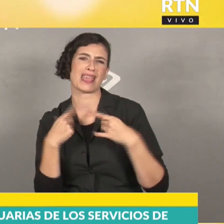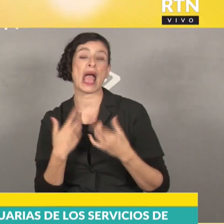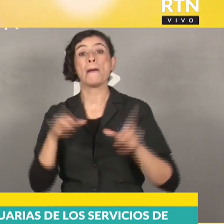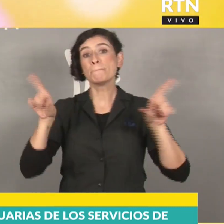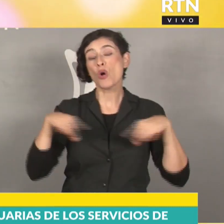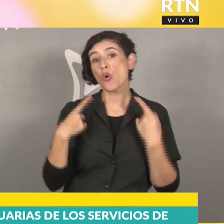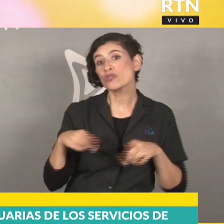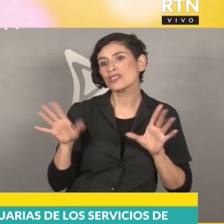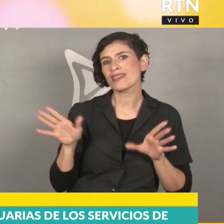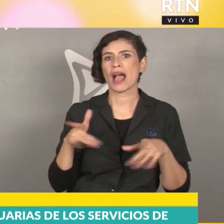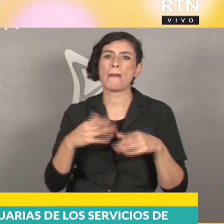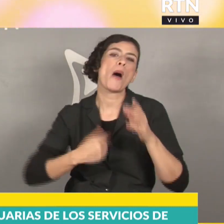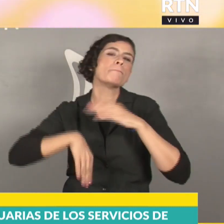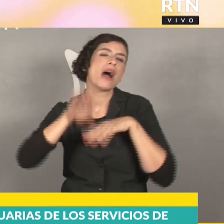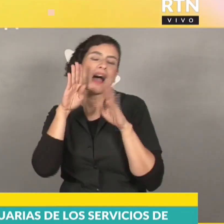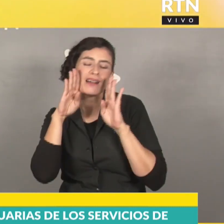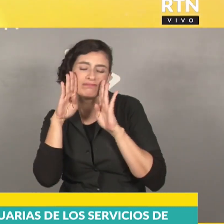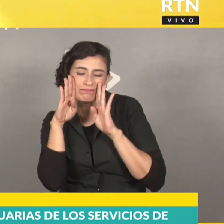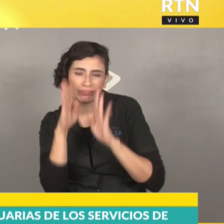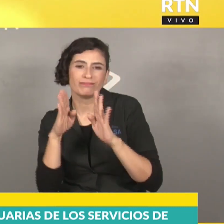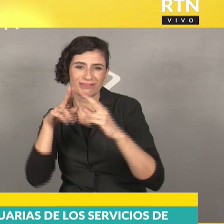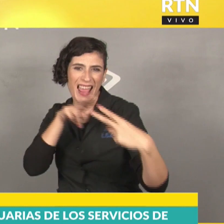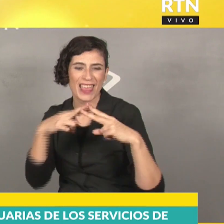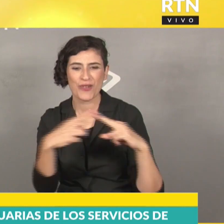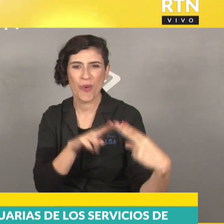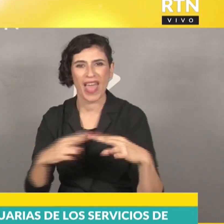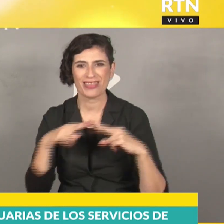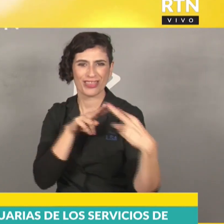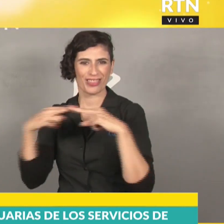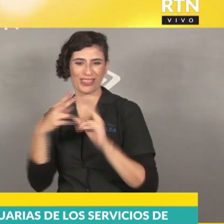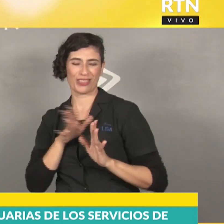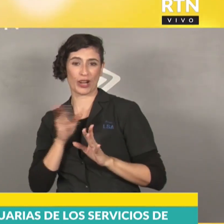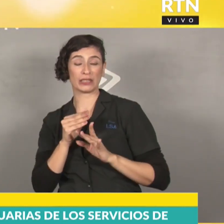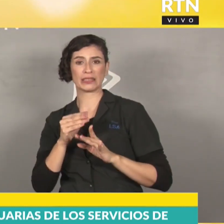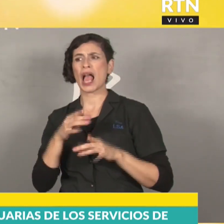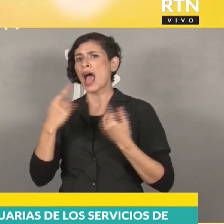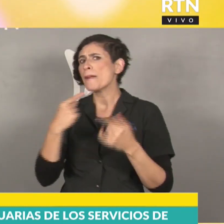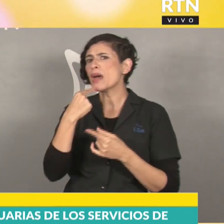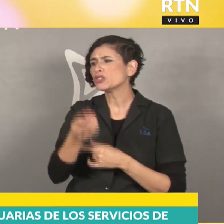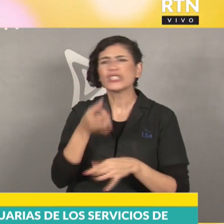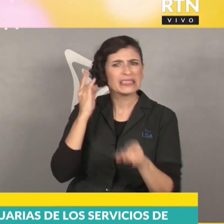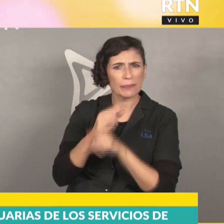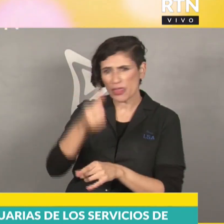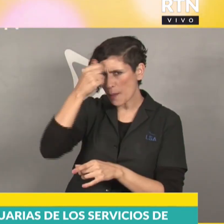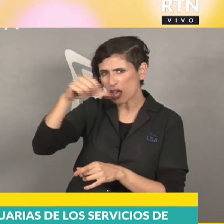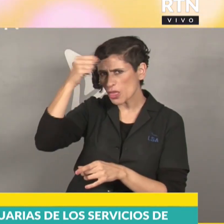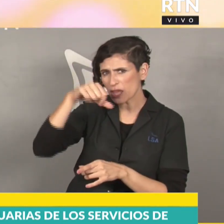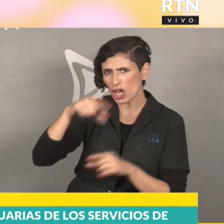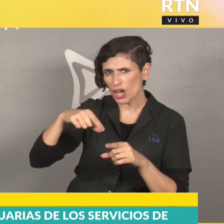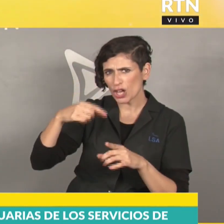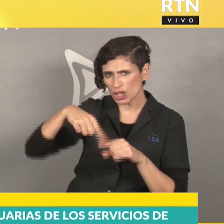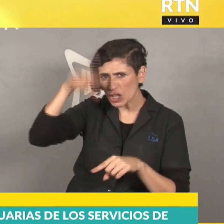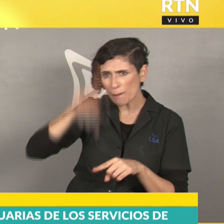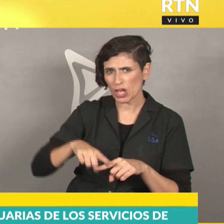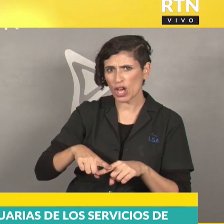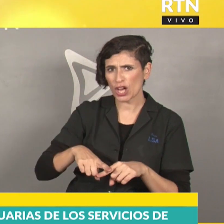estilos, y el encuentro. La excusa es el encuentro. ¿El encuentro? ¿Y siempre los domingos? ¿Por eso siempre, domingo? Siempre los domingos,